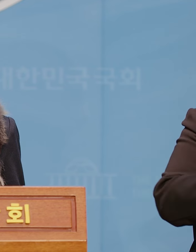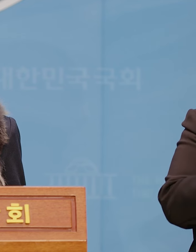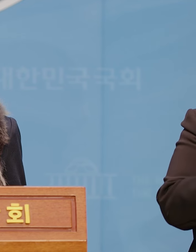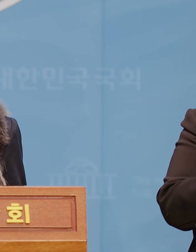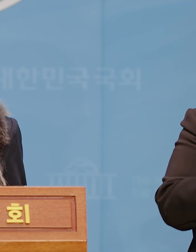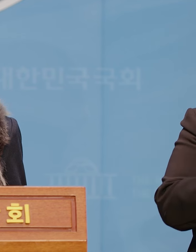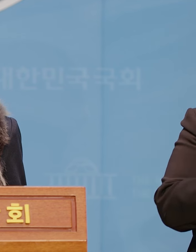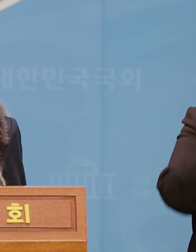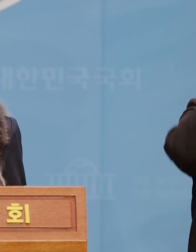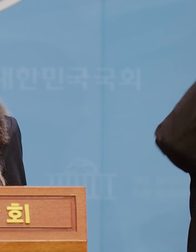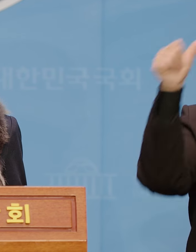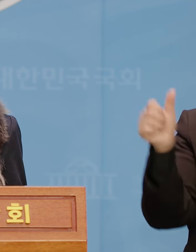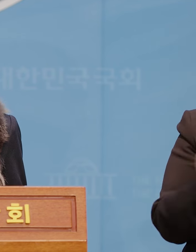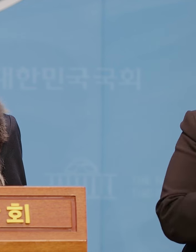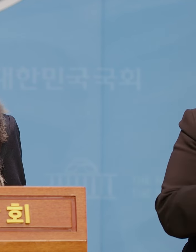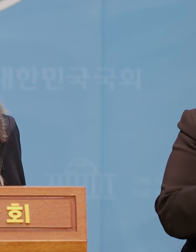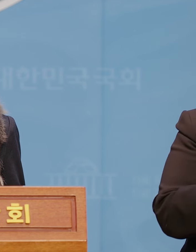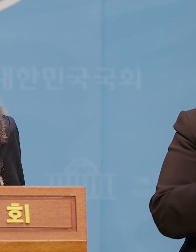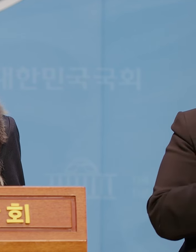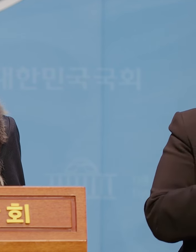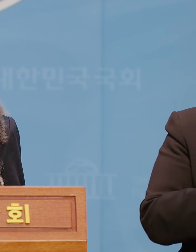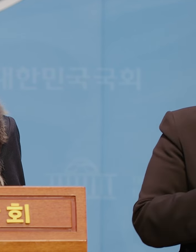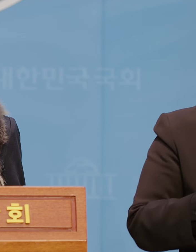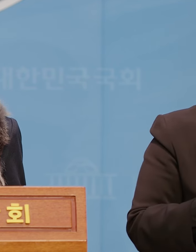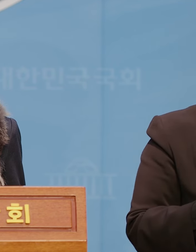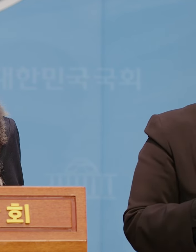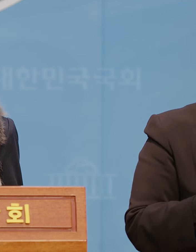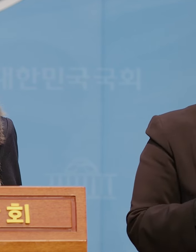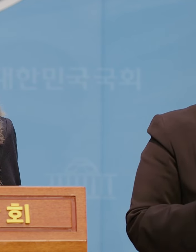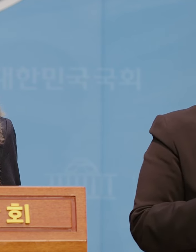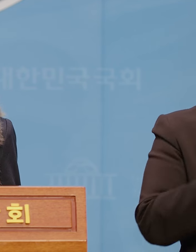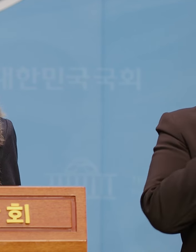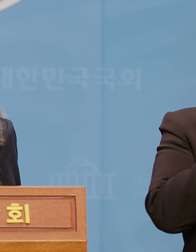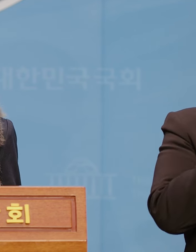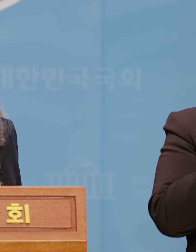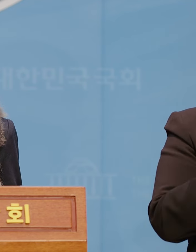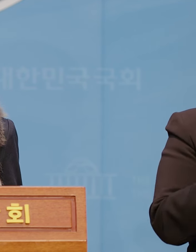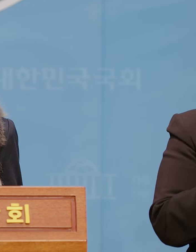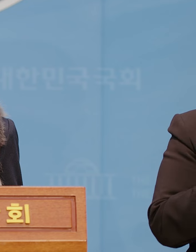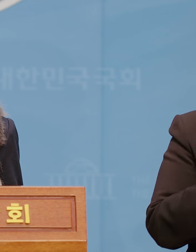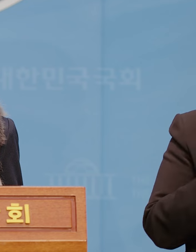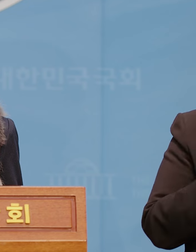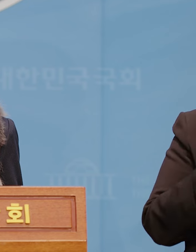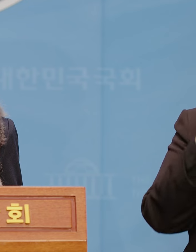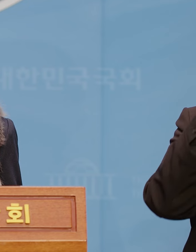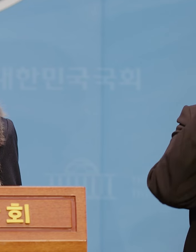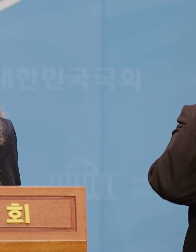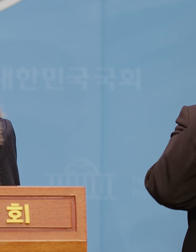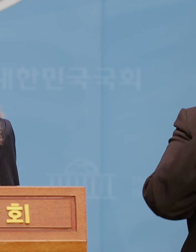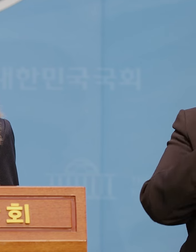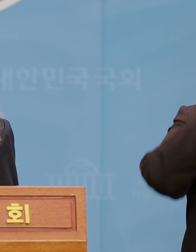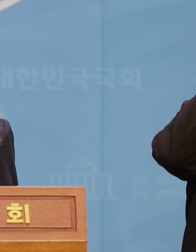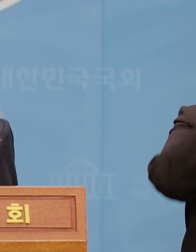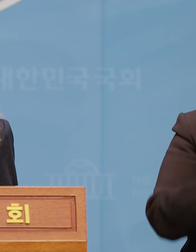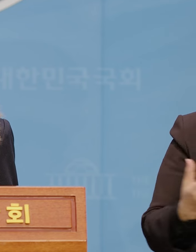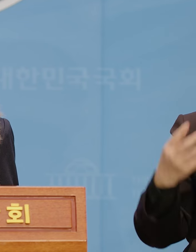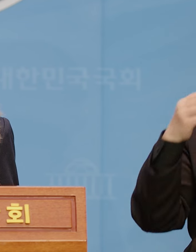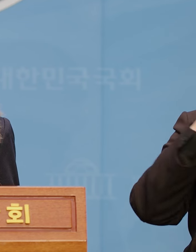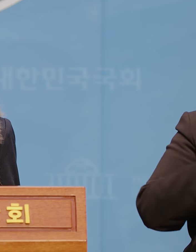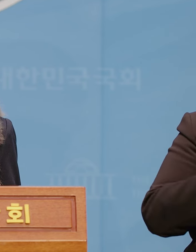어 죽을 때까지 100만 원을 준다고 해서 제가 그 그 내용이 다 담겨